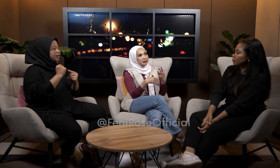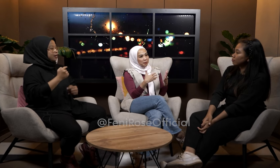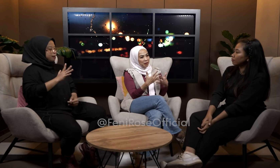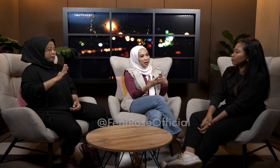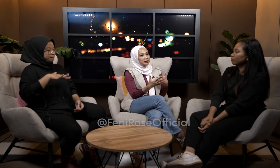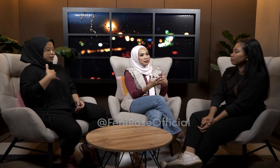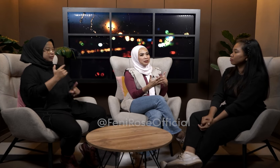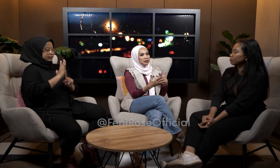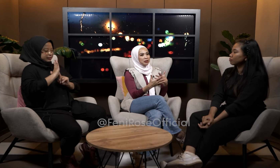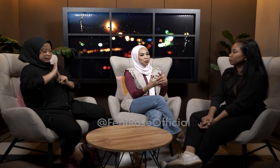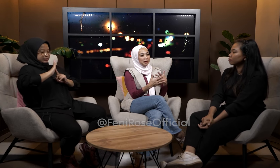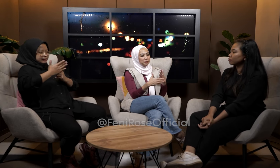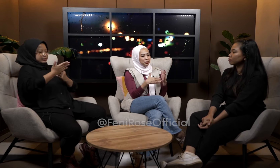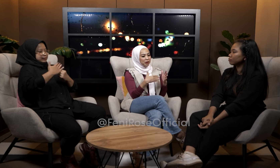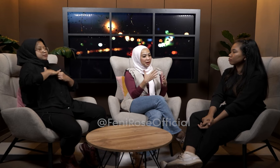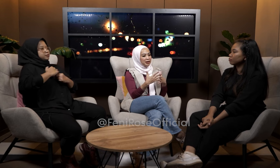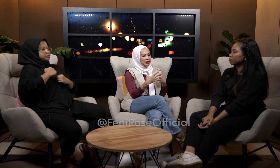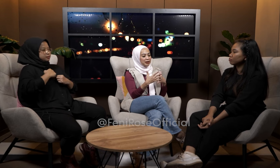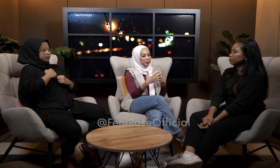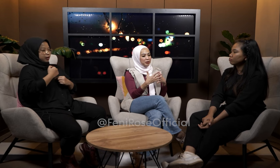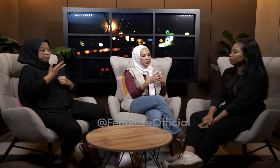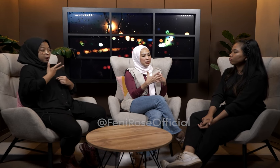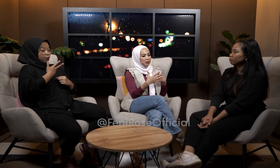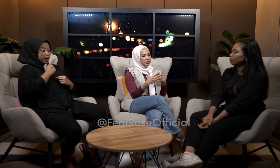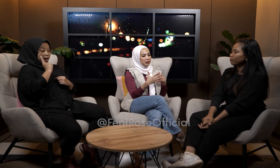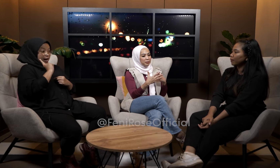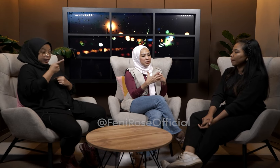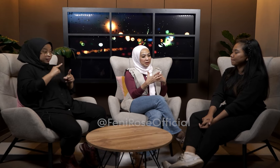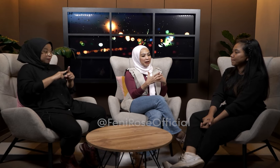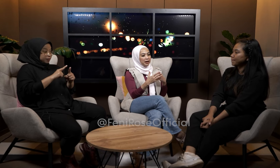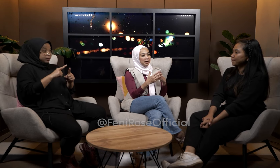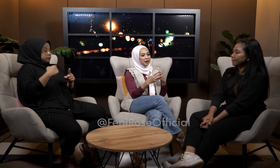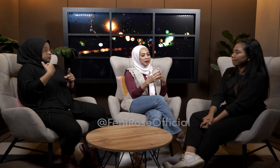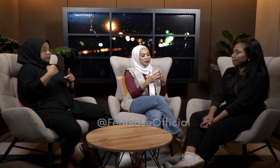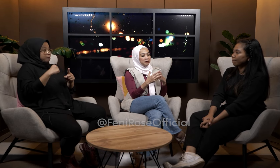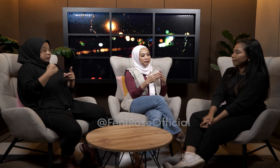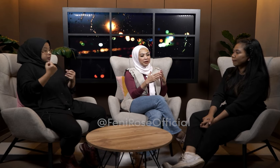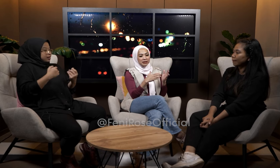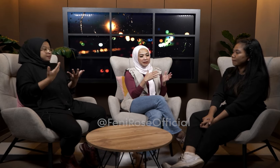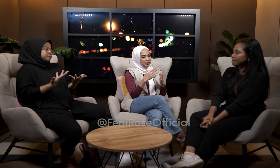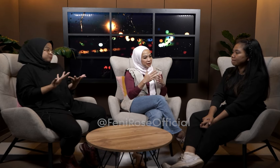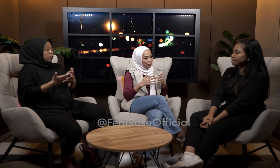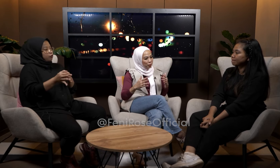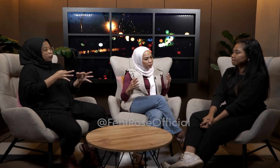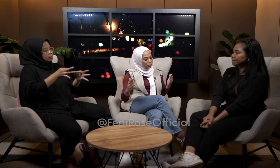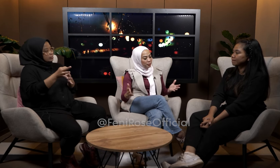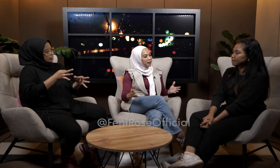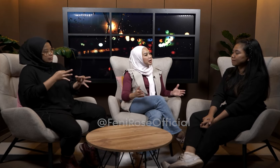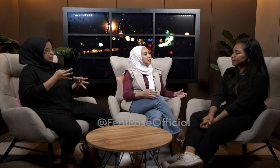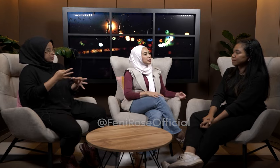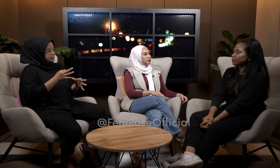diskriminasi atau Merasa punya keinginan tapi tidak bisa karena fasilitasnya belum memadai